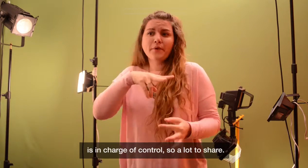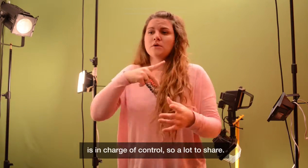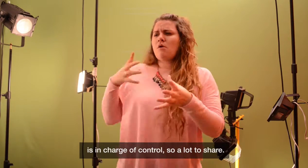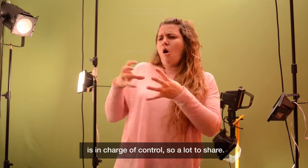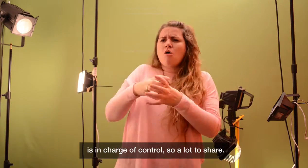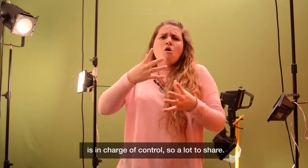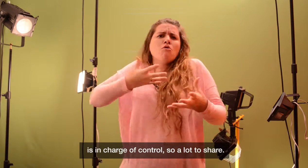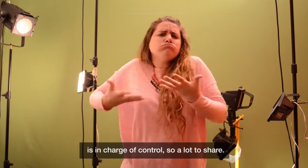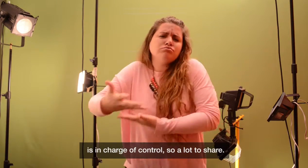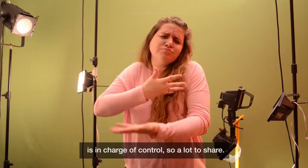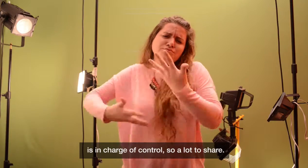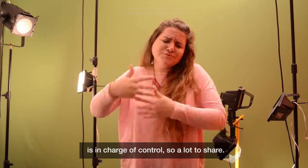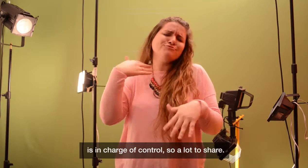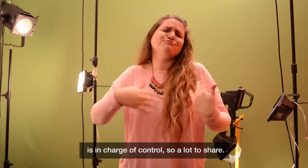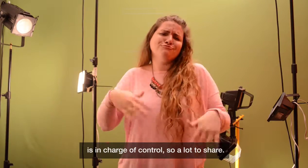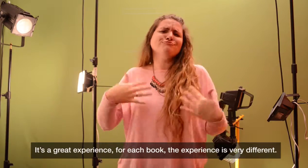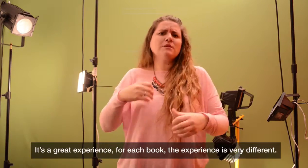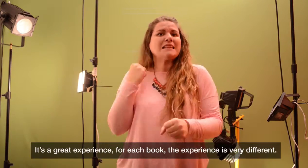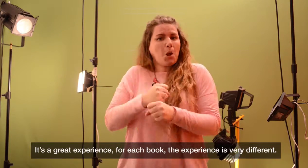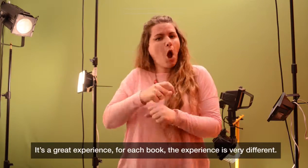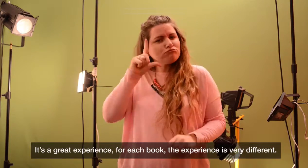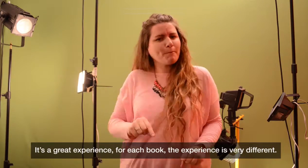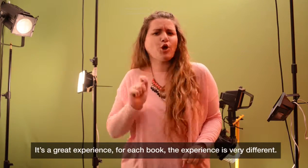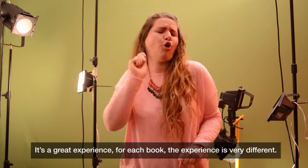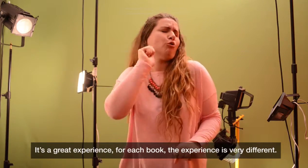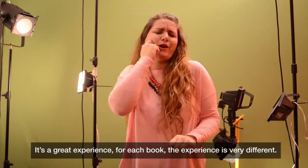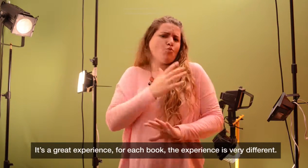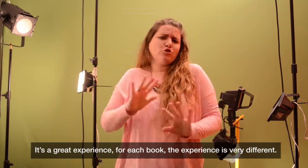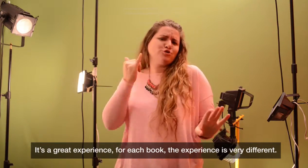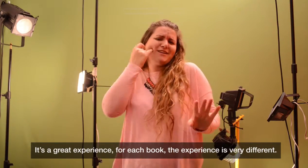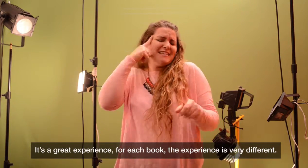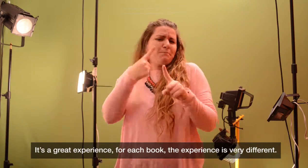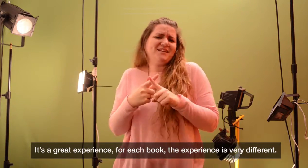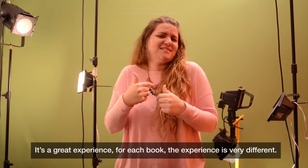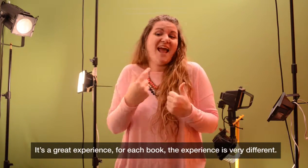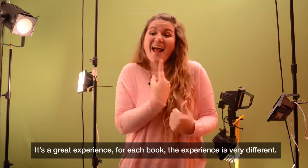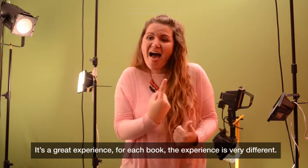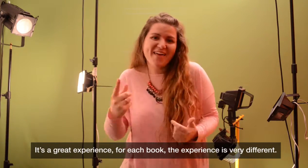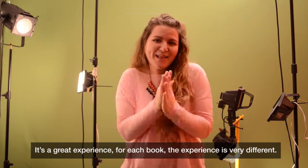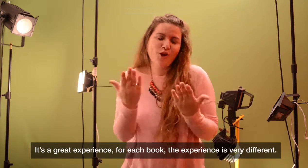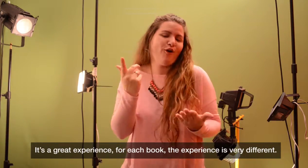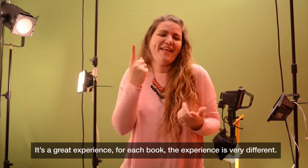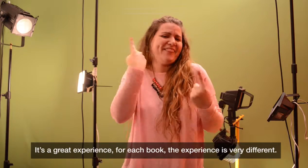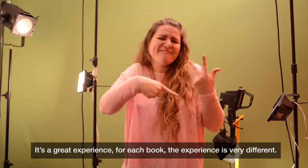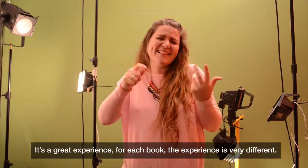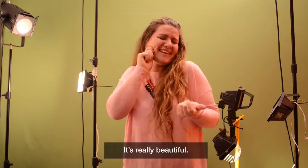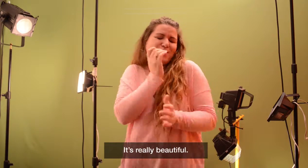el control. Entonces se comparte muchísimo eso, es muy, muy, muy linda la experiencia de cada libro. Es diferente la experiencia, es